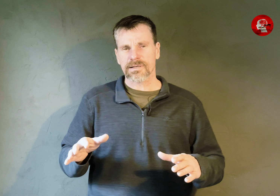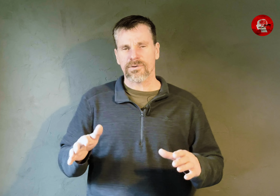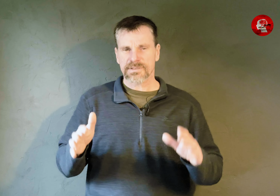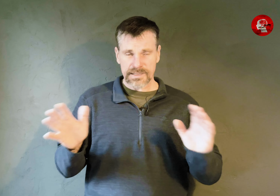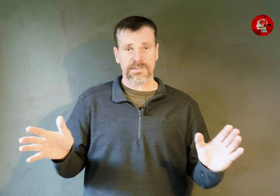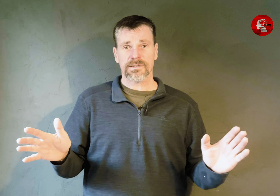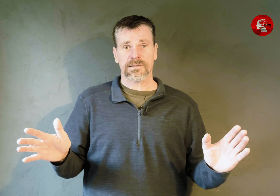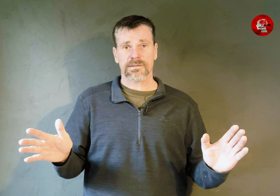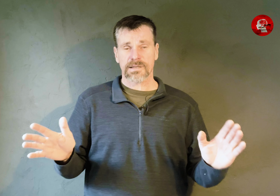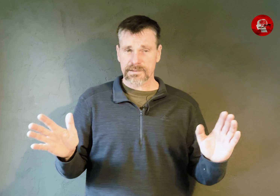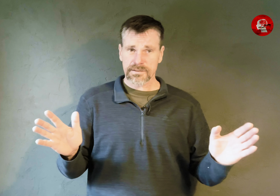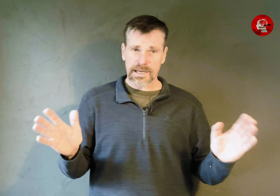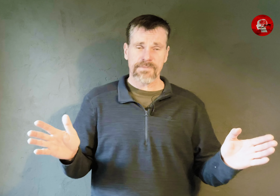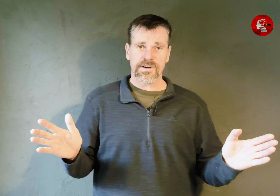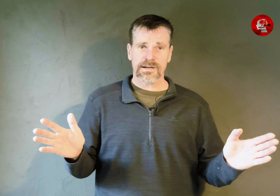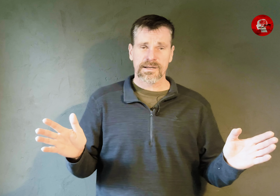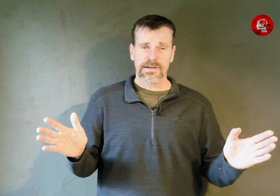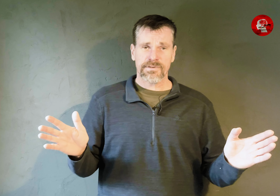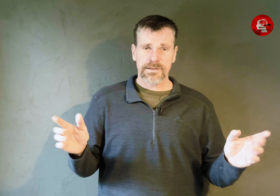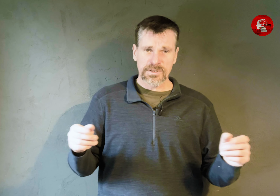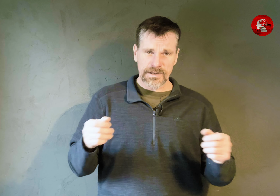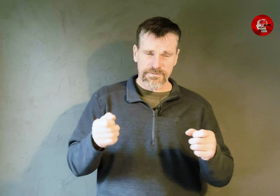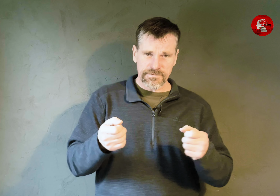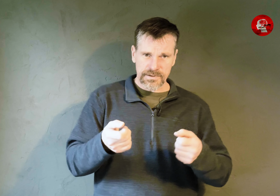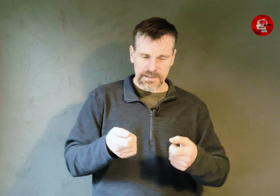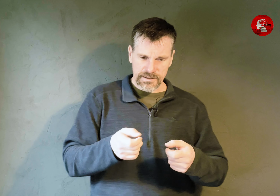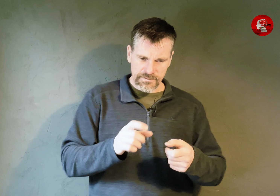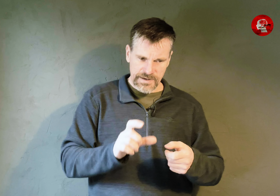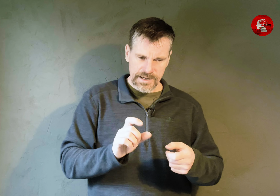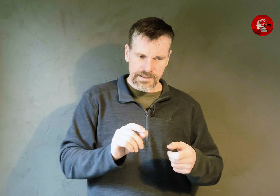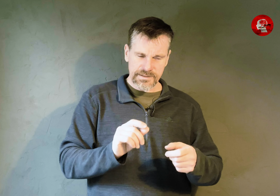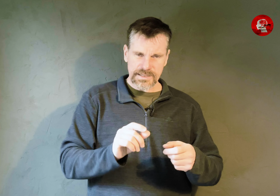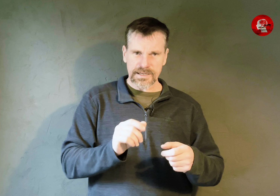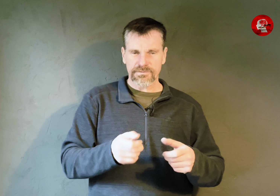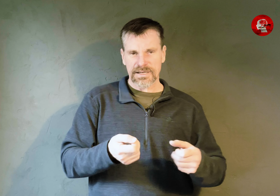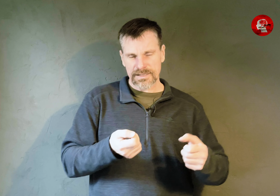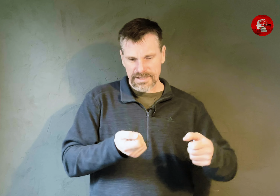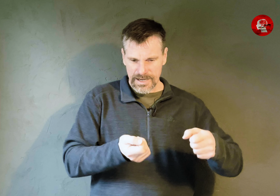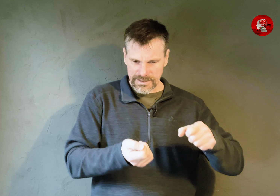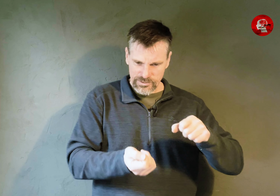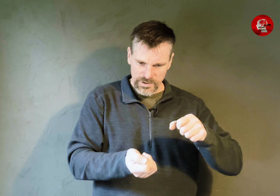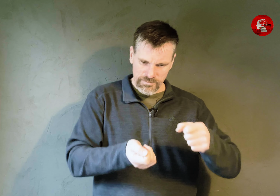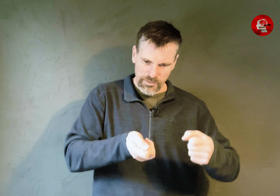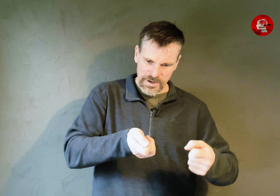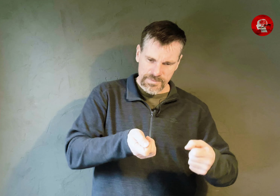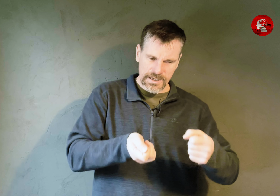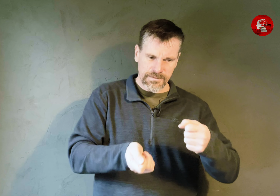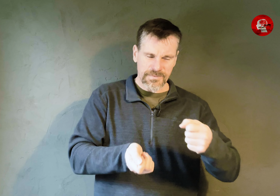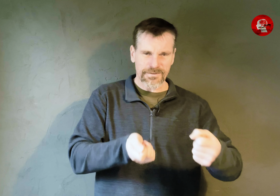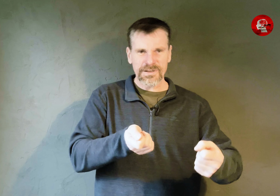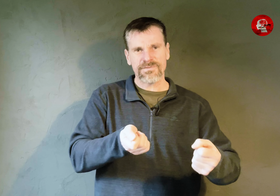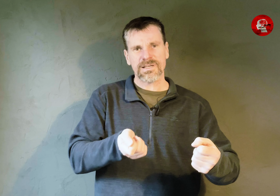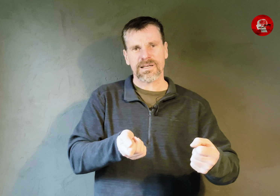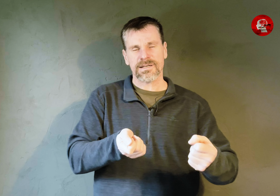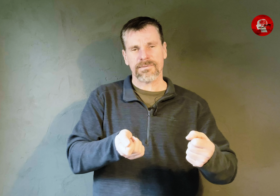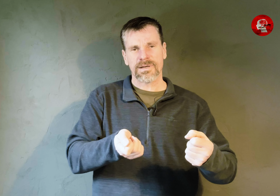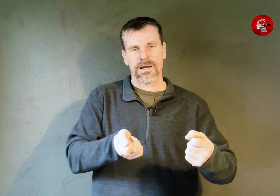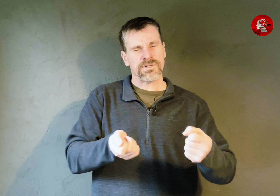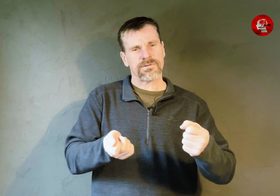raus das ist richtig das ist einfacher weil mit einer flachen sechskant pfeile hat natürlich ein problem ich kann viele winkel einnehmen aber das auch